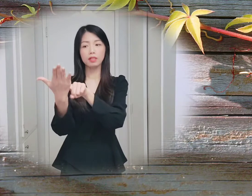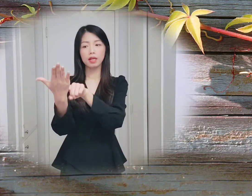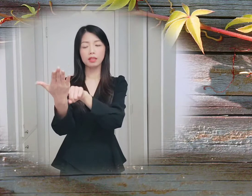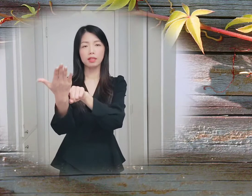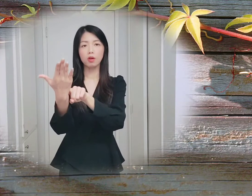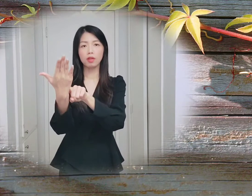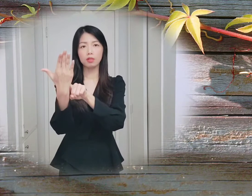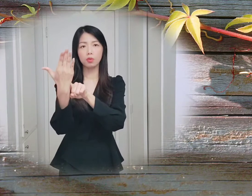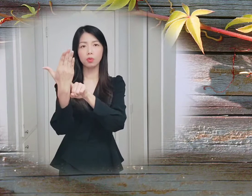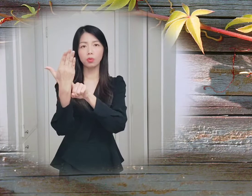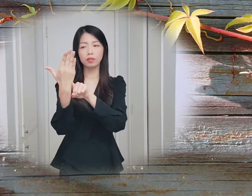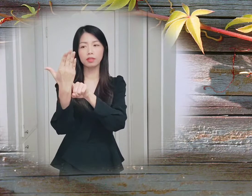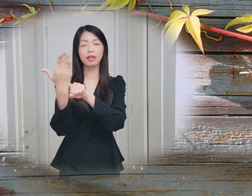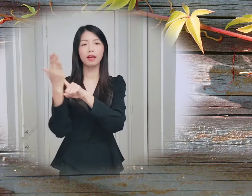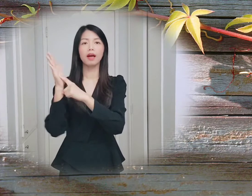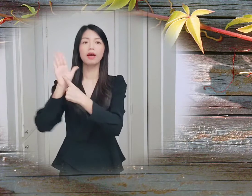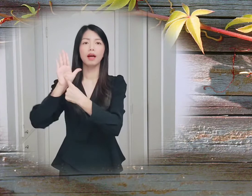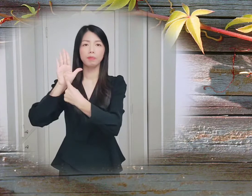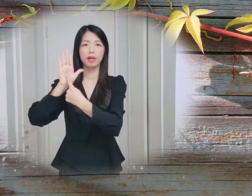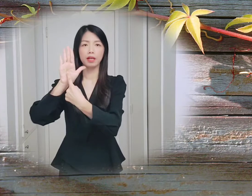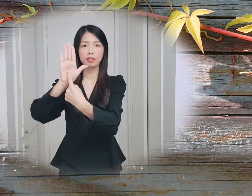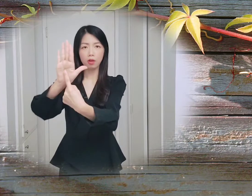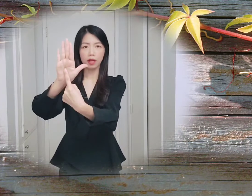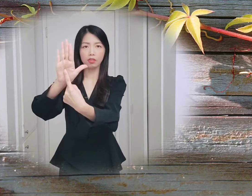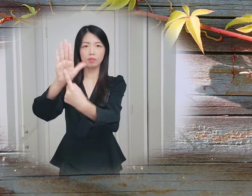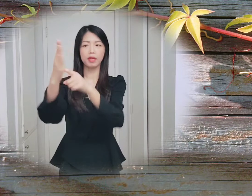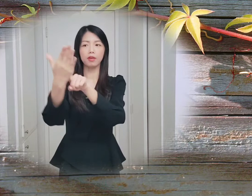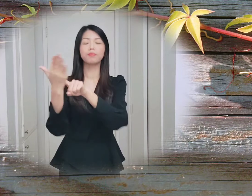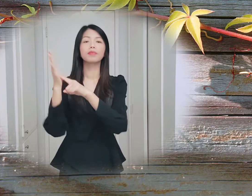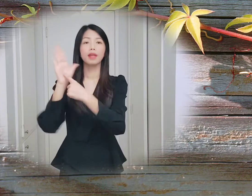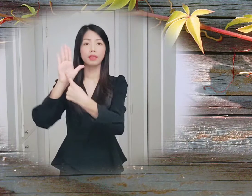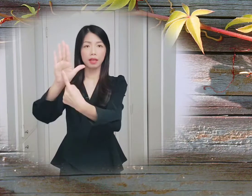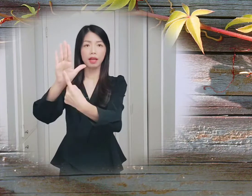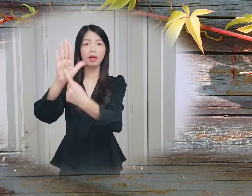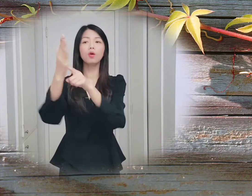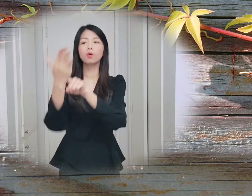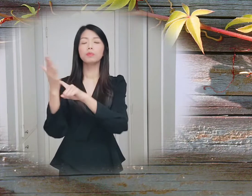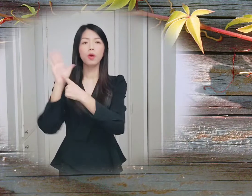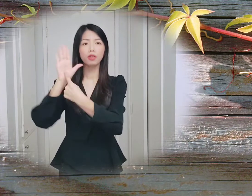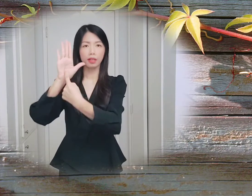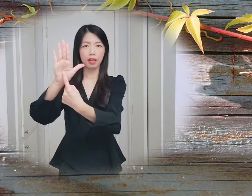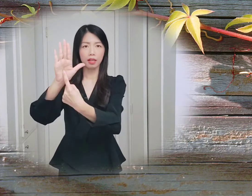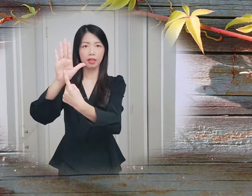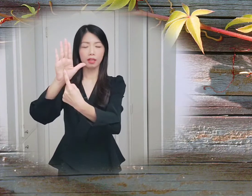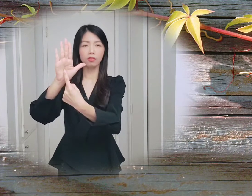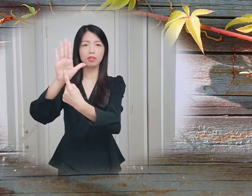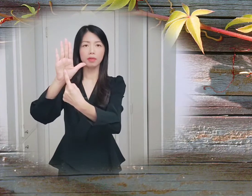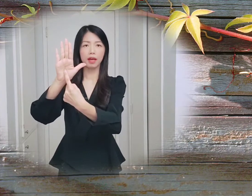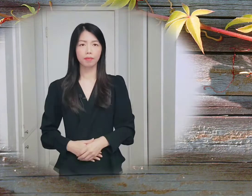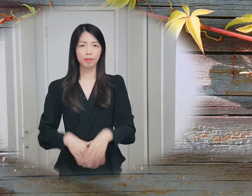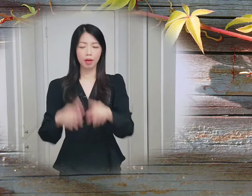이렇게 찍은 상태에서 내 쪽으로 오는 듯 하다가 앞을 향해서 나가주시면 돼요. 나타내다 혹은 표현하다